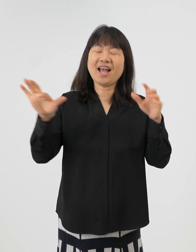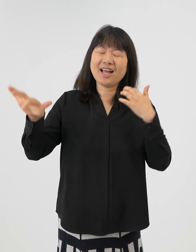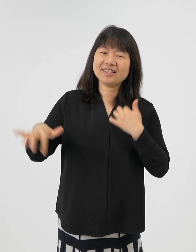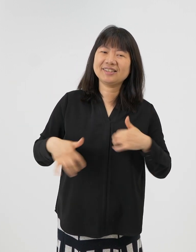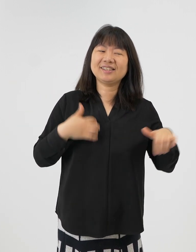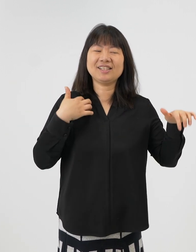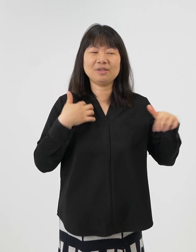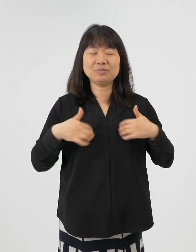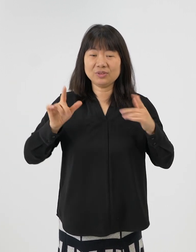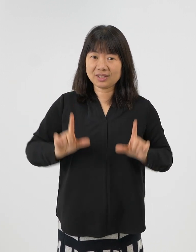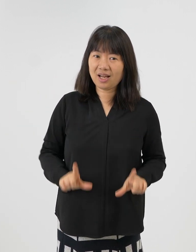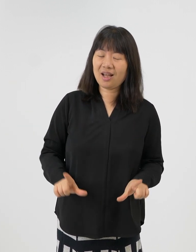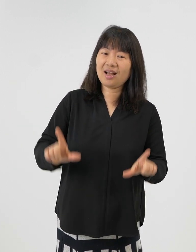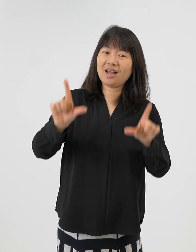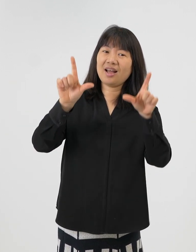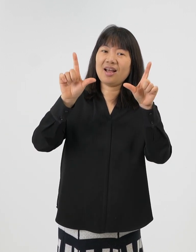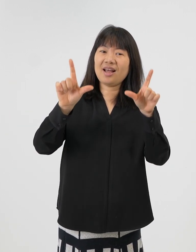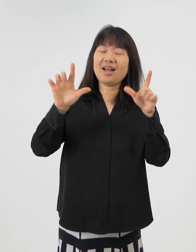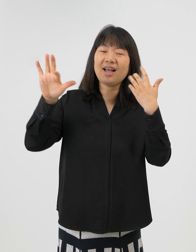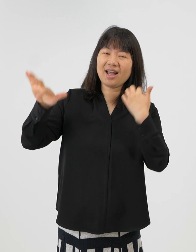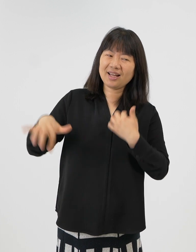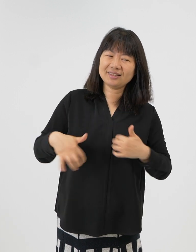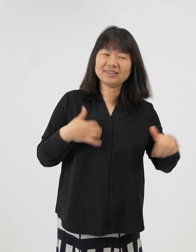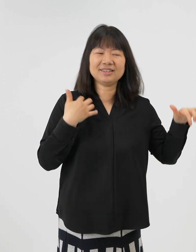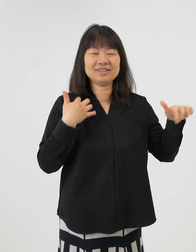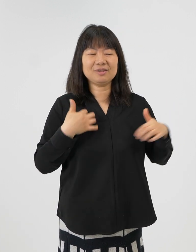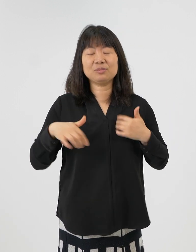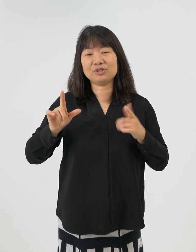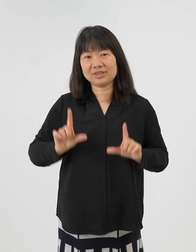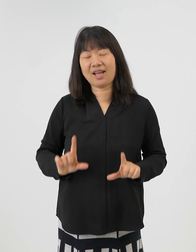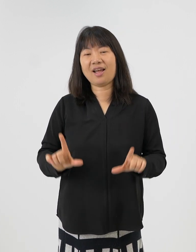살아가리. 기쁜 날